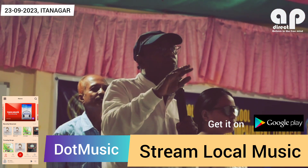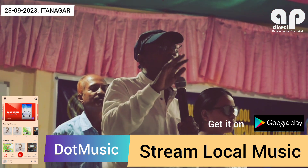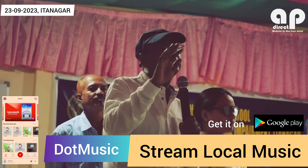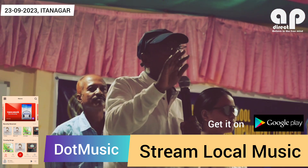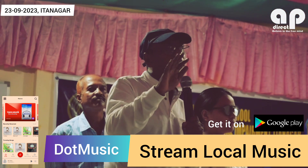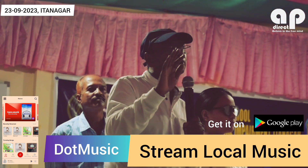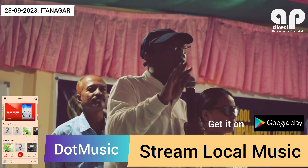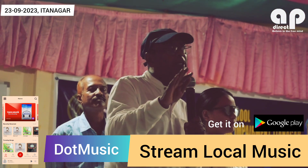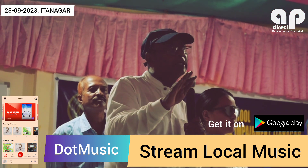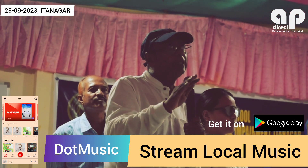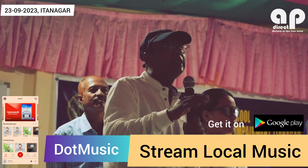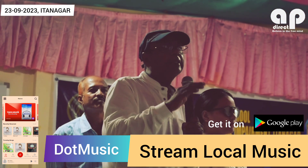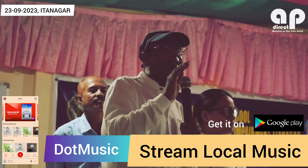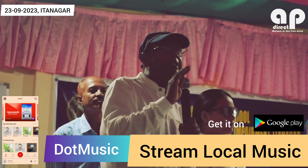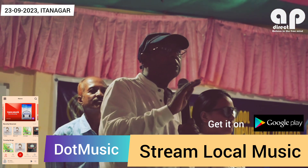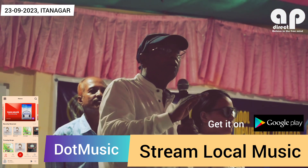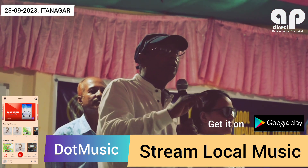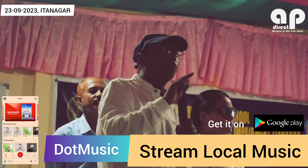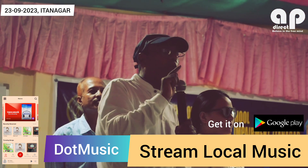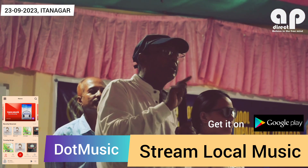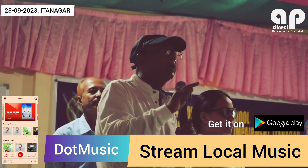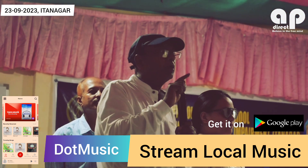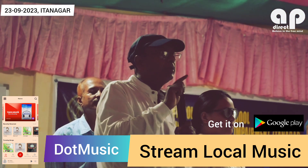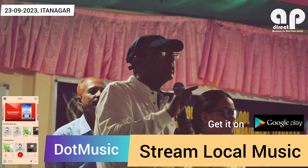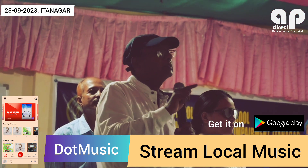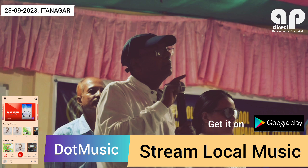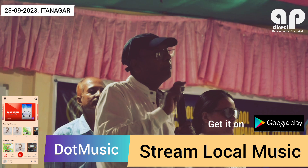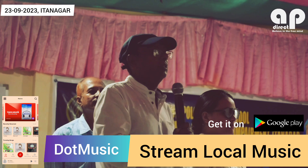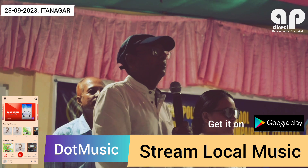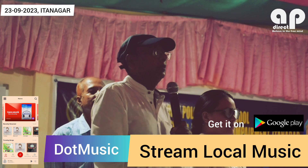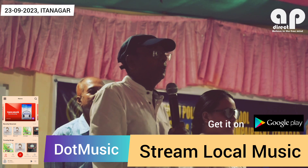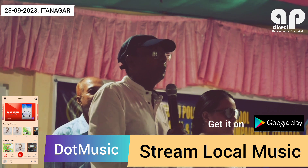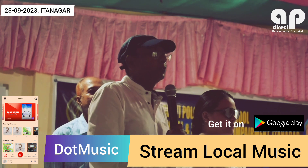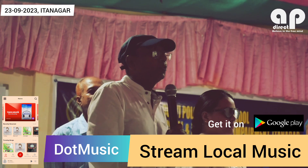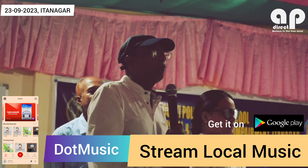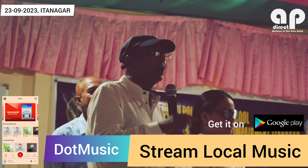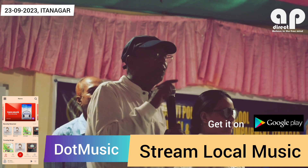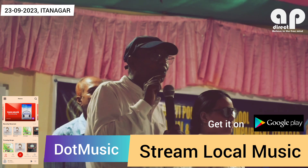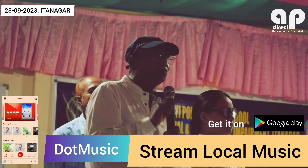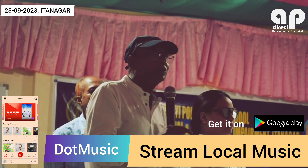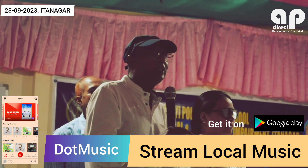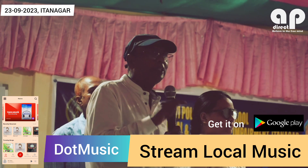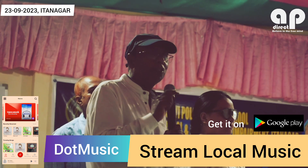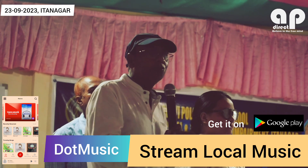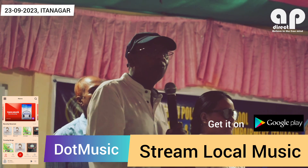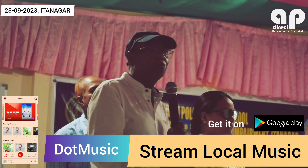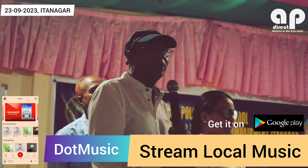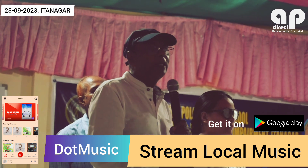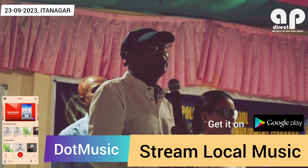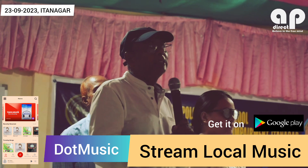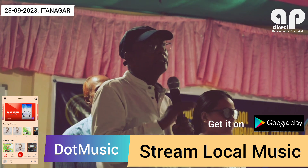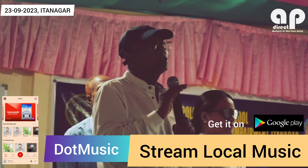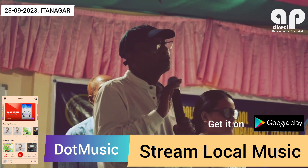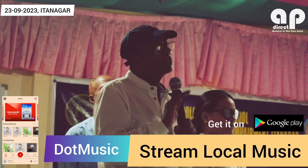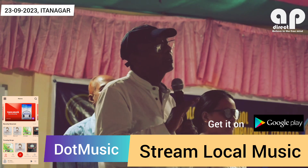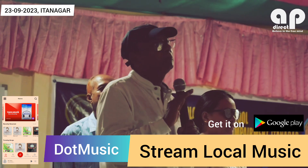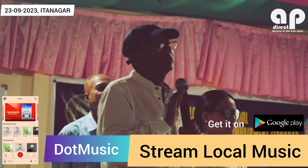दिस हियरिंग इन सोसाइटी, दैट इज कॉल्ड टोटल कम्युनिकेशन मेथड. सो व्हाट वी यूज इन दिस स्कूल टुडे, दिस इज टोटल कम्युनिकेशन